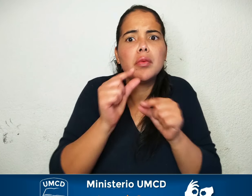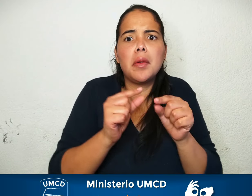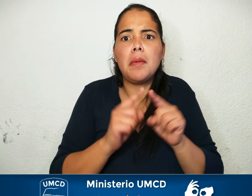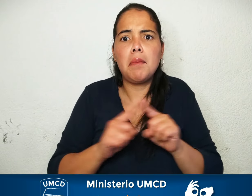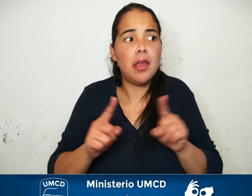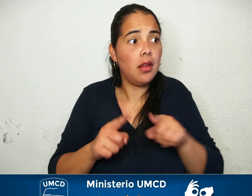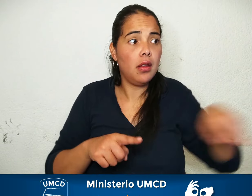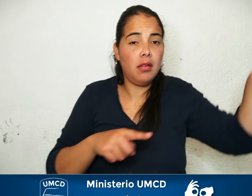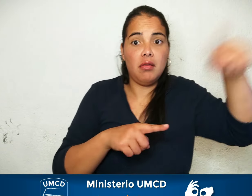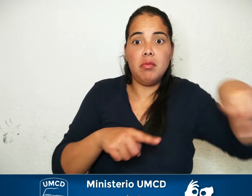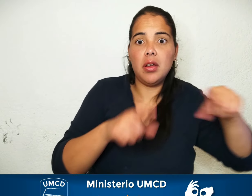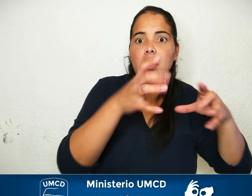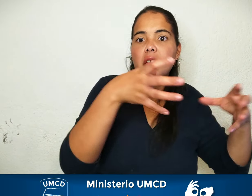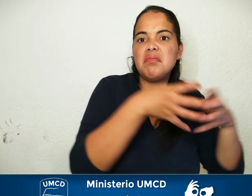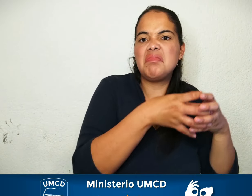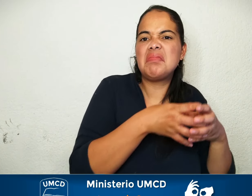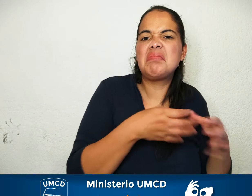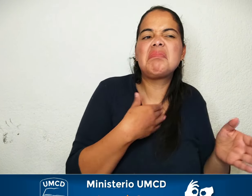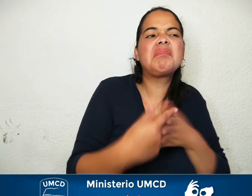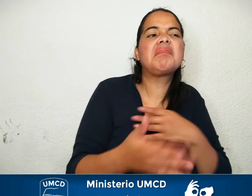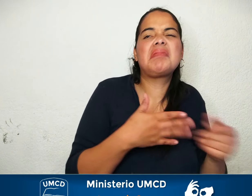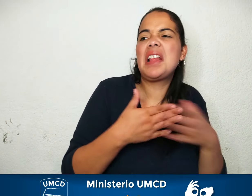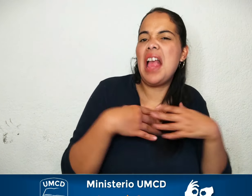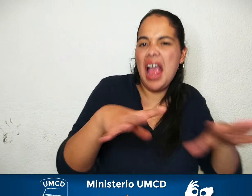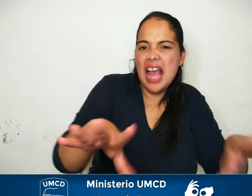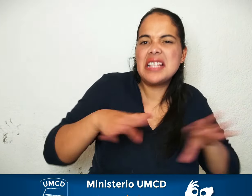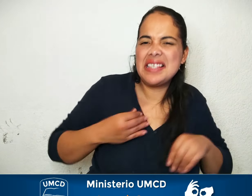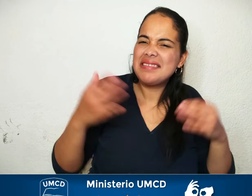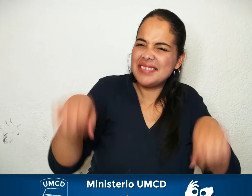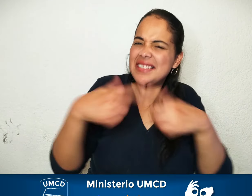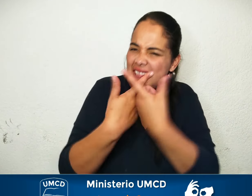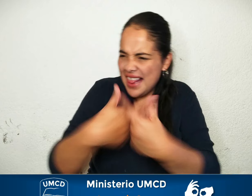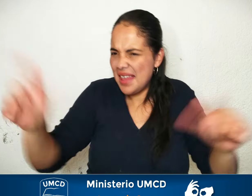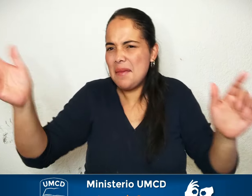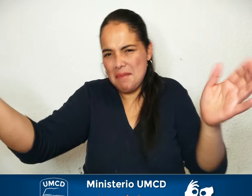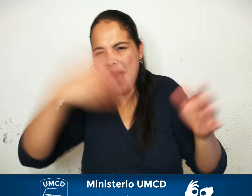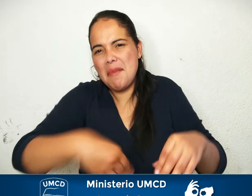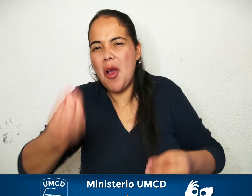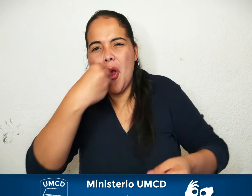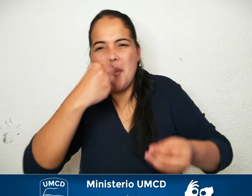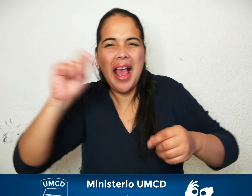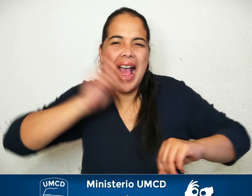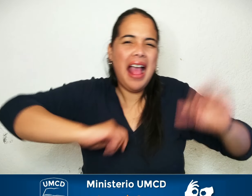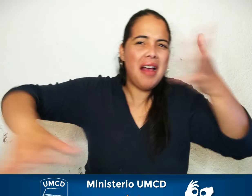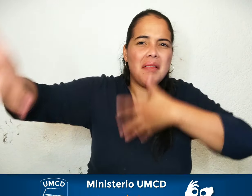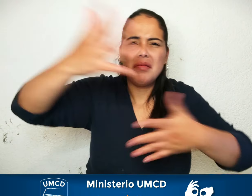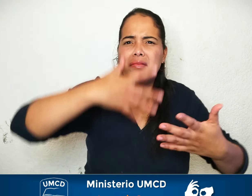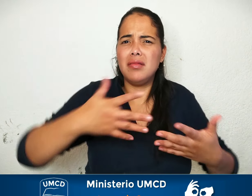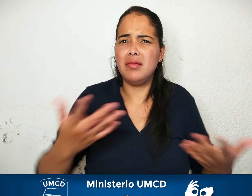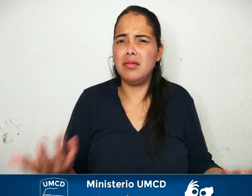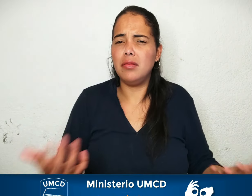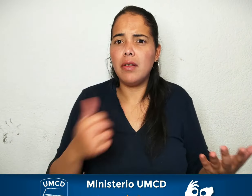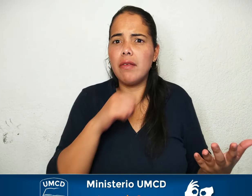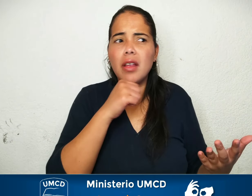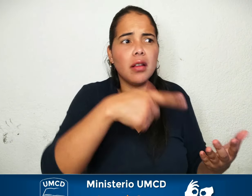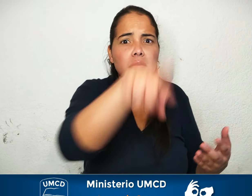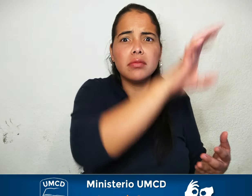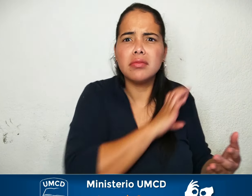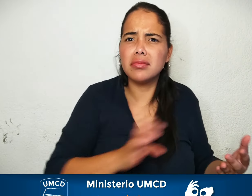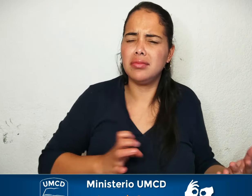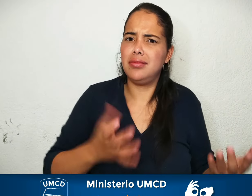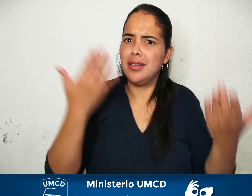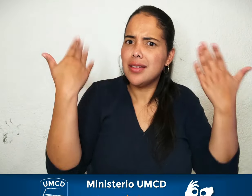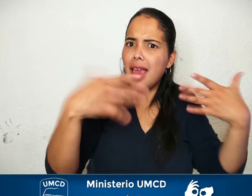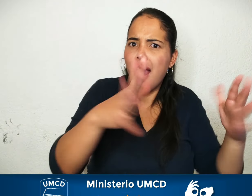estaban traicionando a Dios al comer de esa carne. Entonces para ellos era difícil concebir que